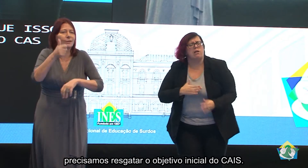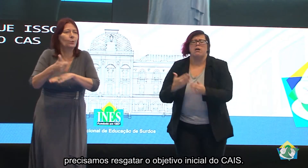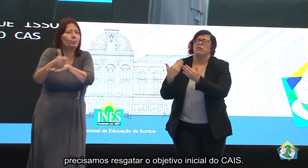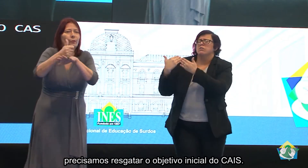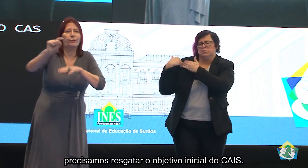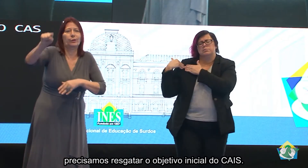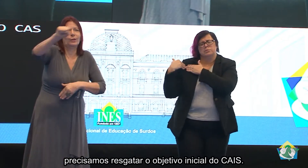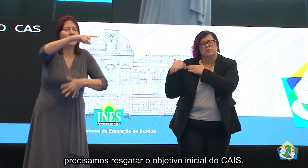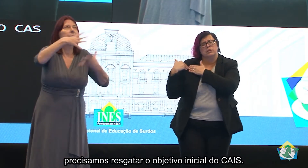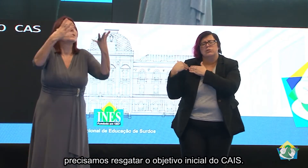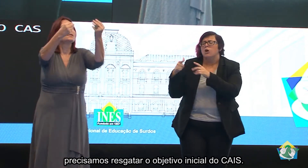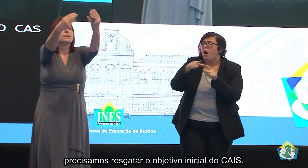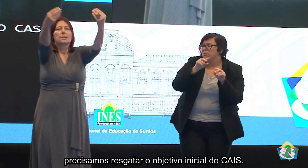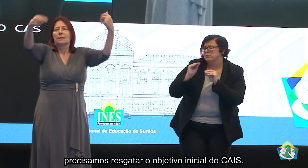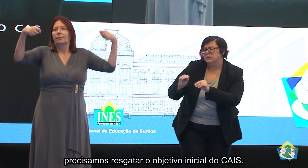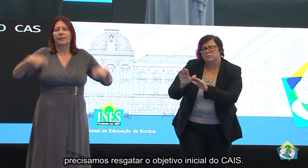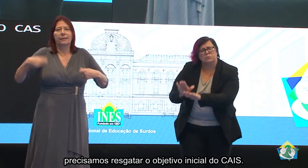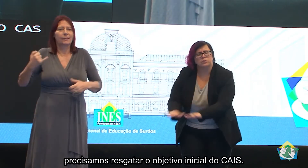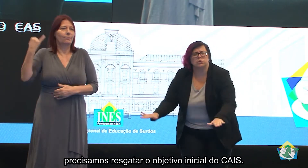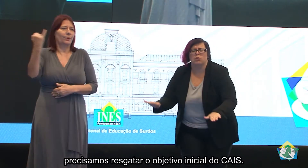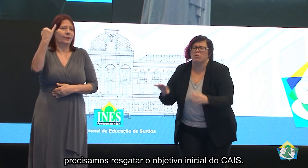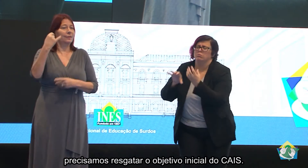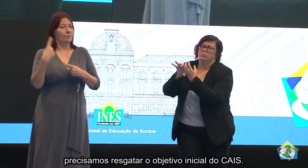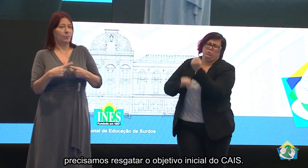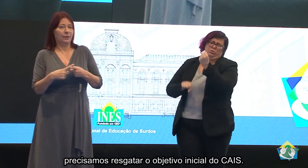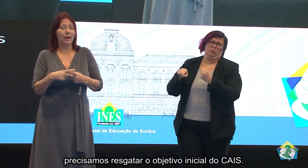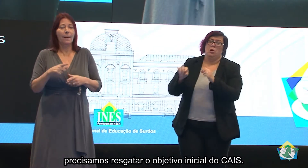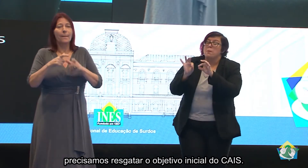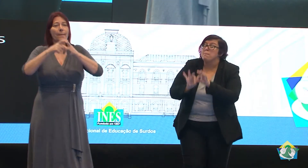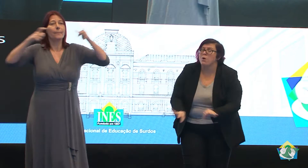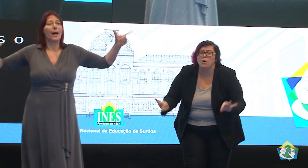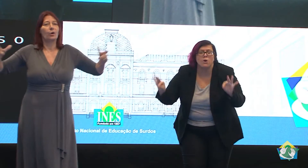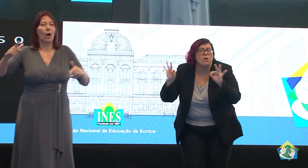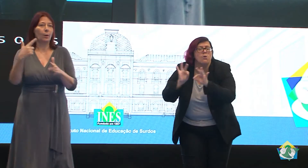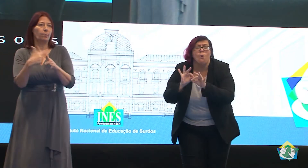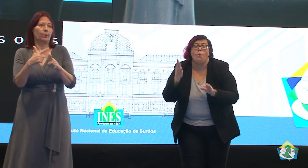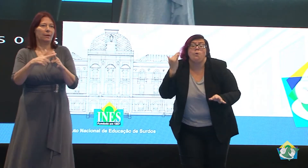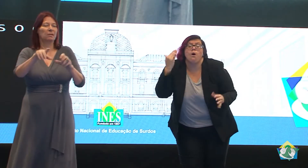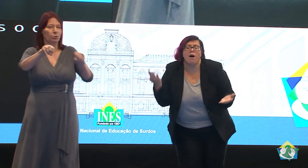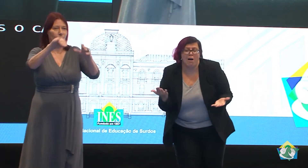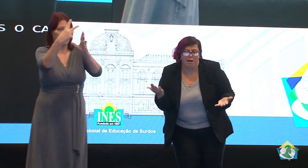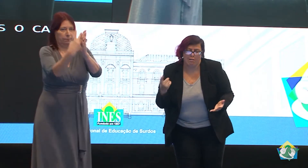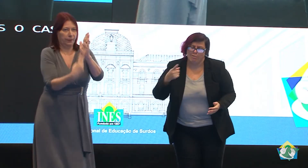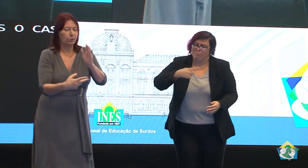e nós precisamos resgatar o objetivo inicial do CAIS.